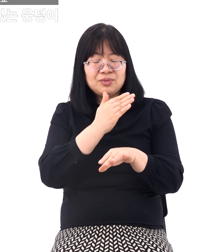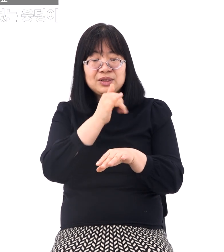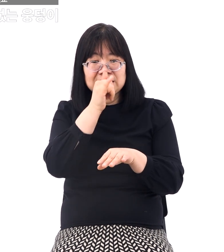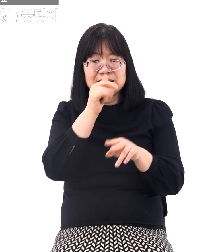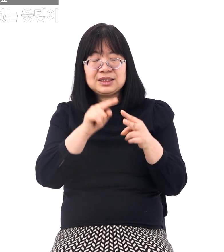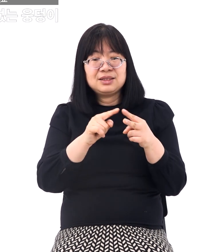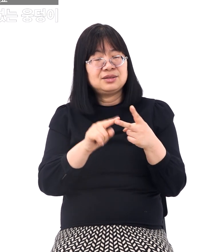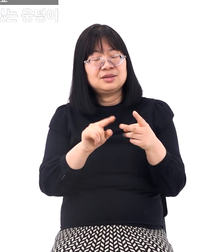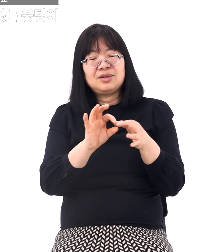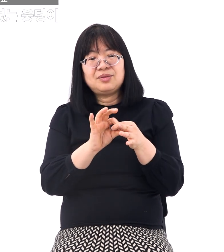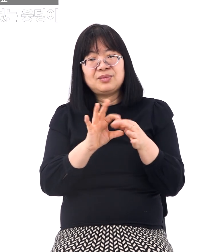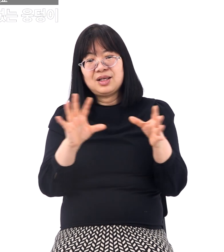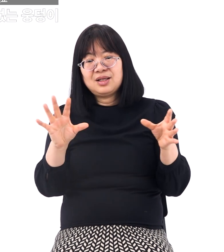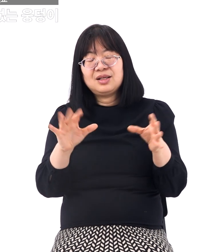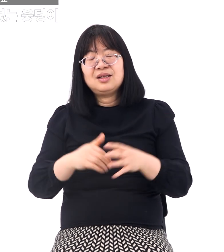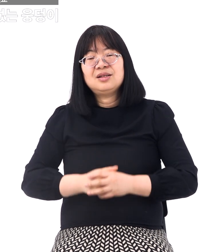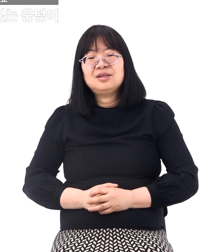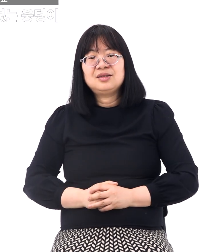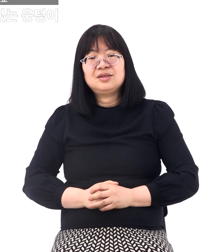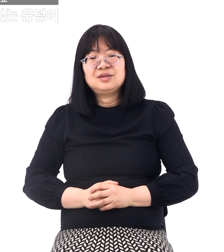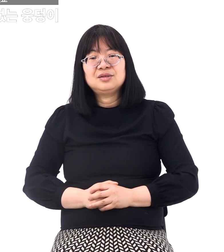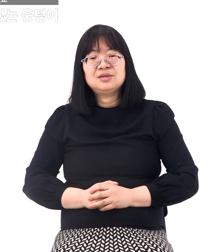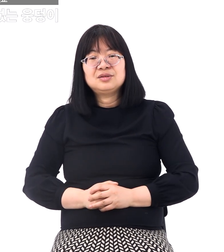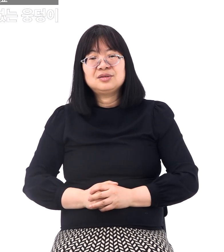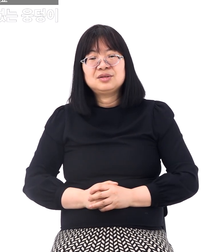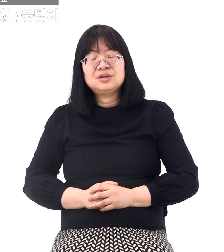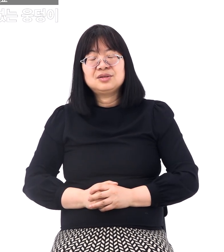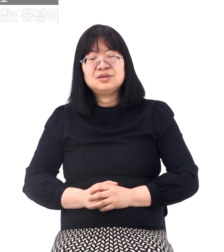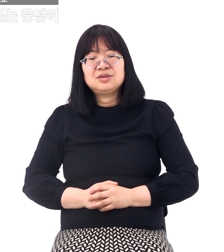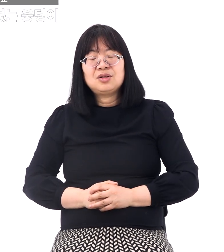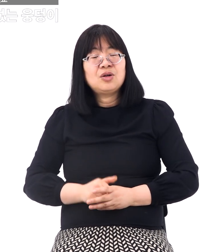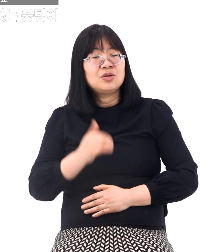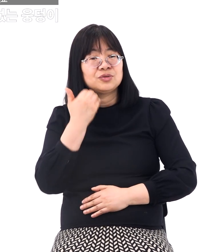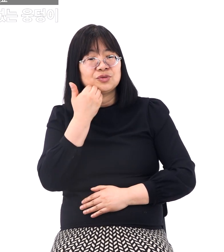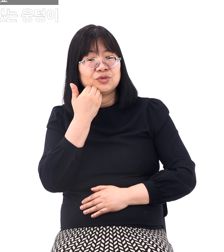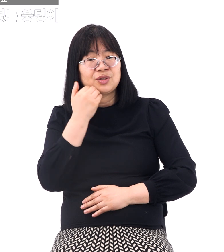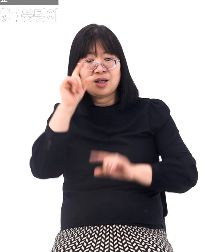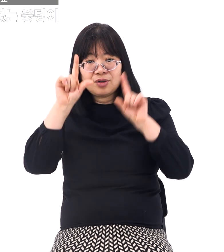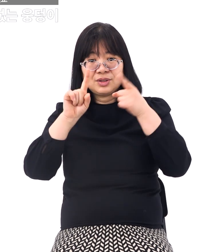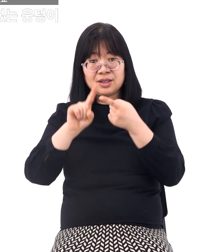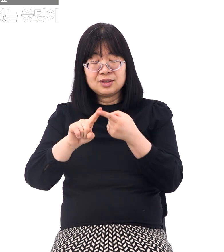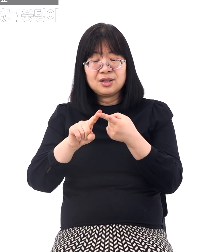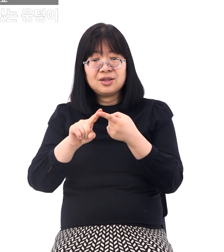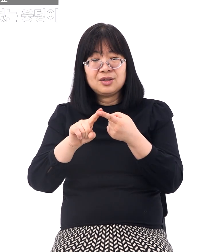있든 가리지 말고 그들도 누구의 형상대로